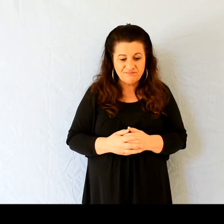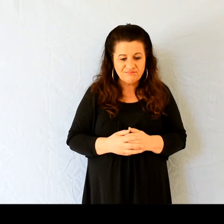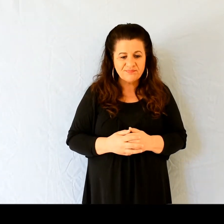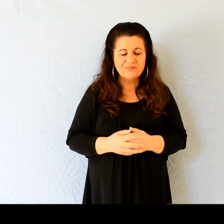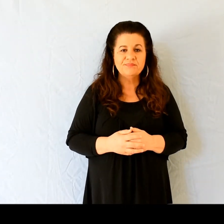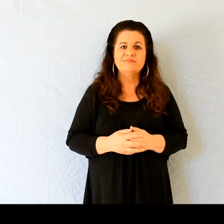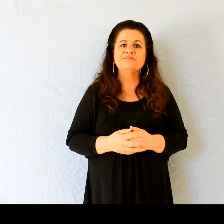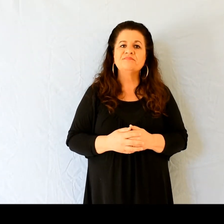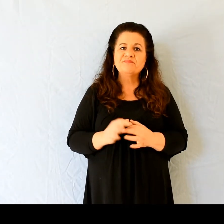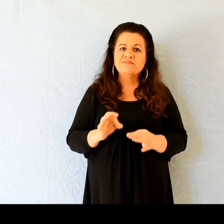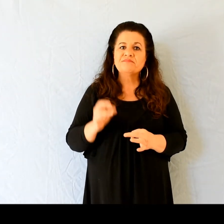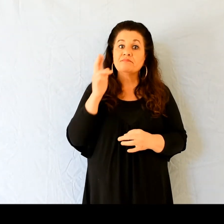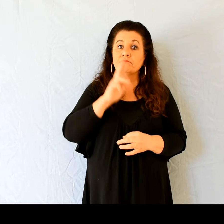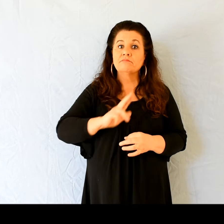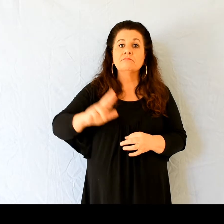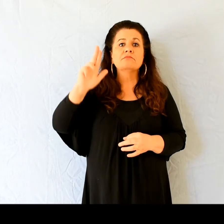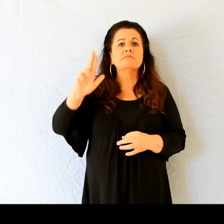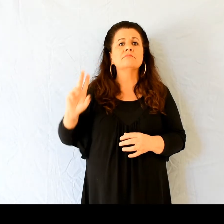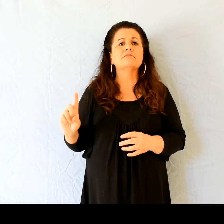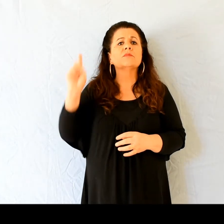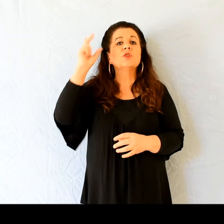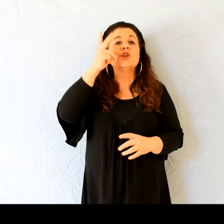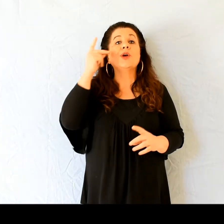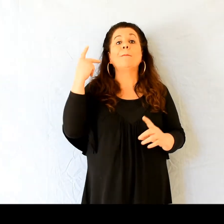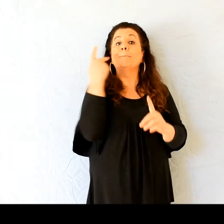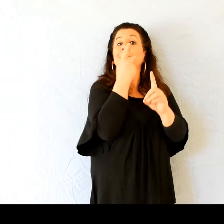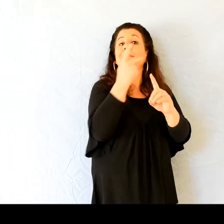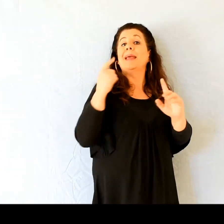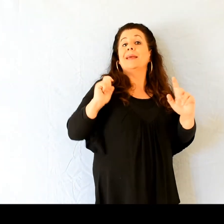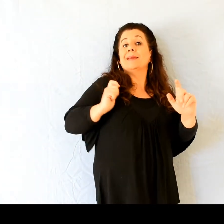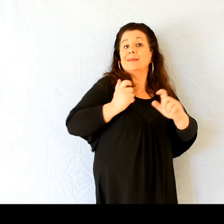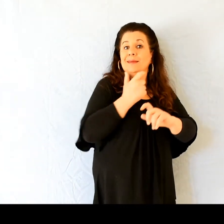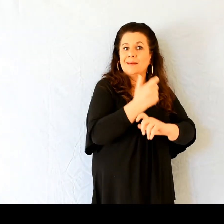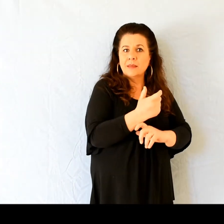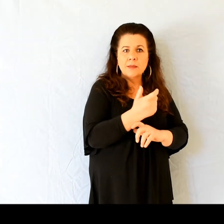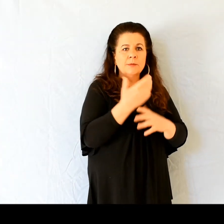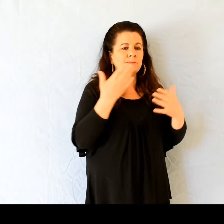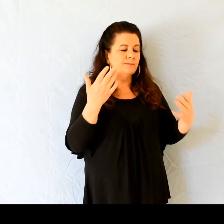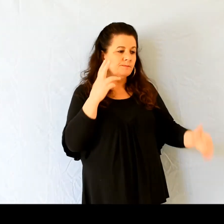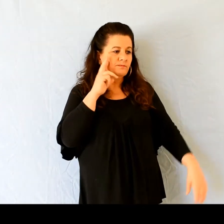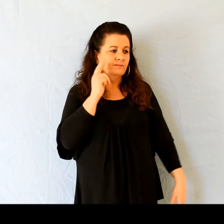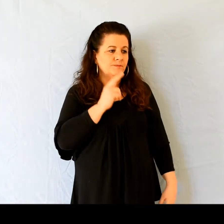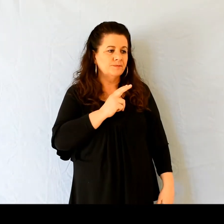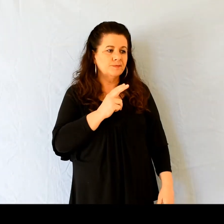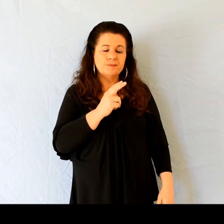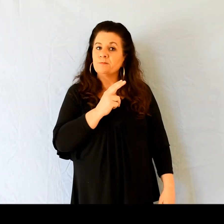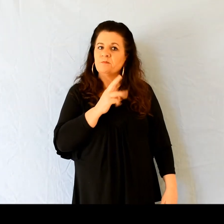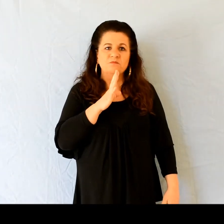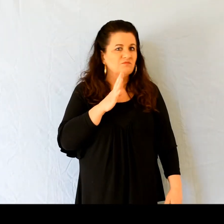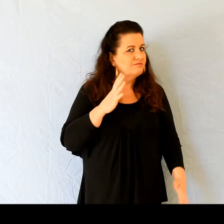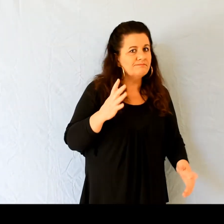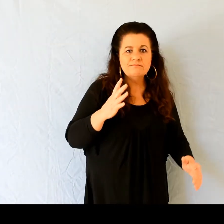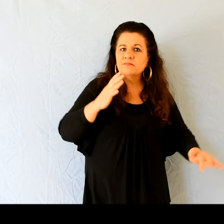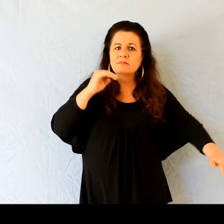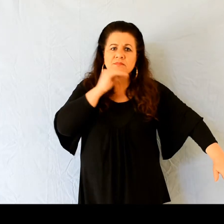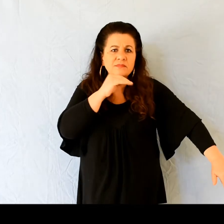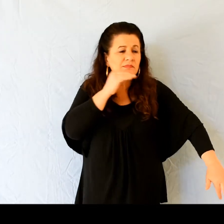Le Seigneur, le Dieu de leur père, sans attendre et sans se lasser, leur envoyait des messagers,